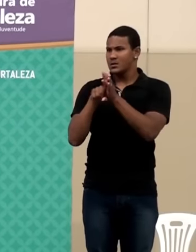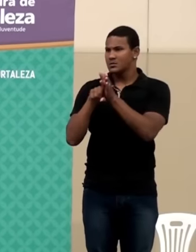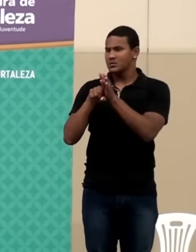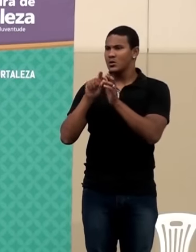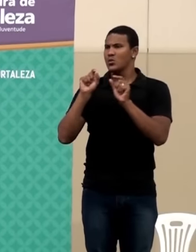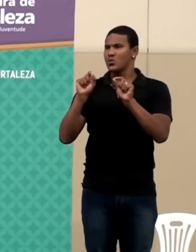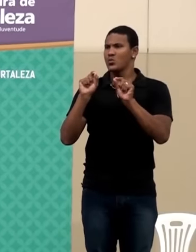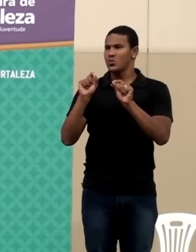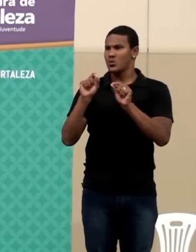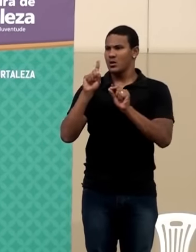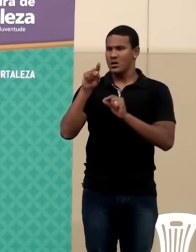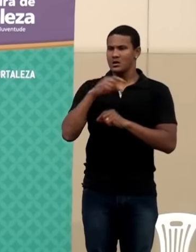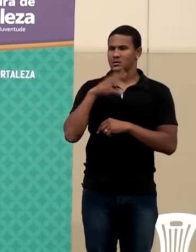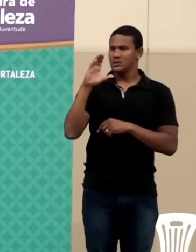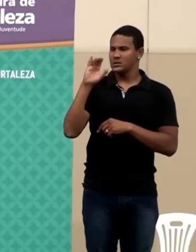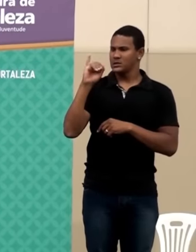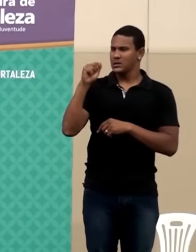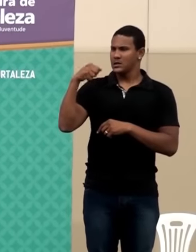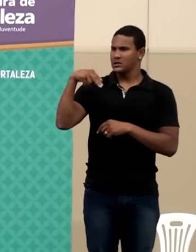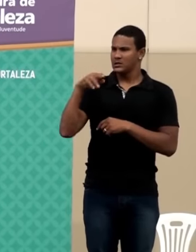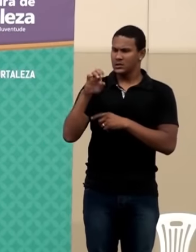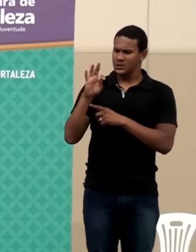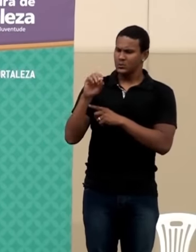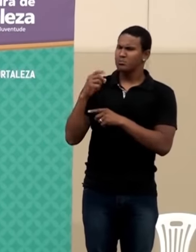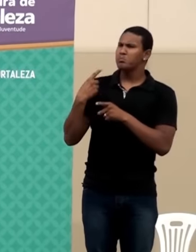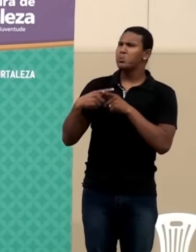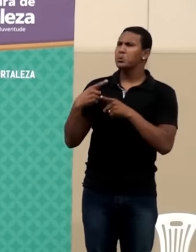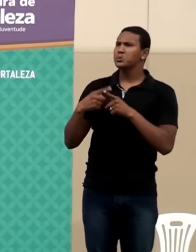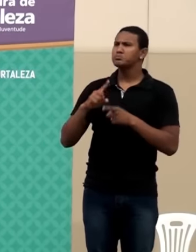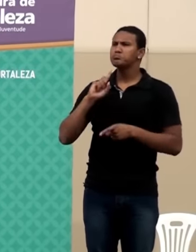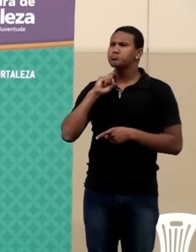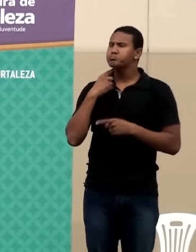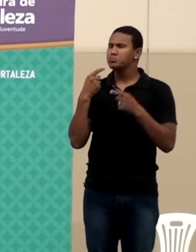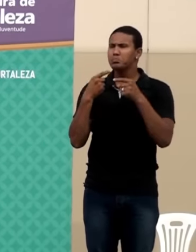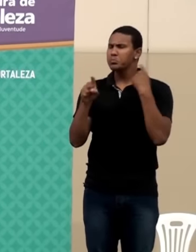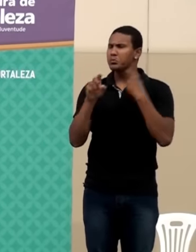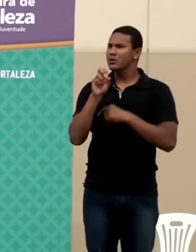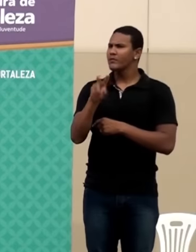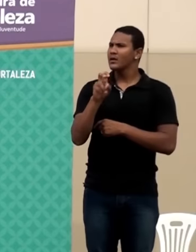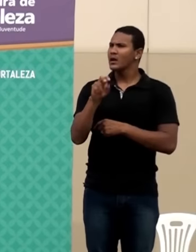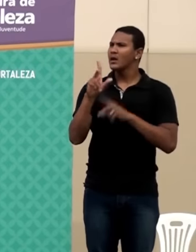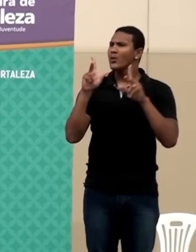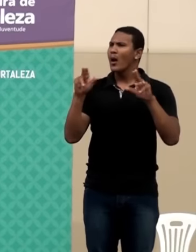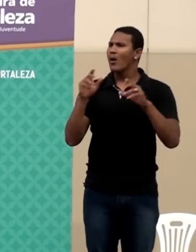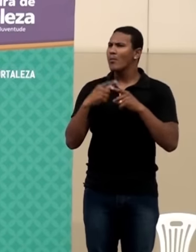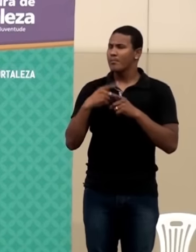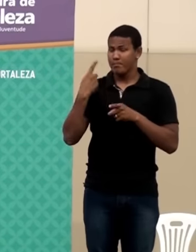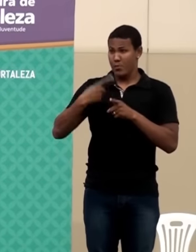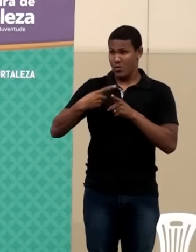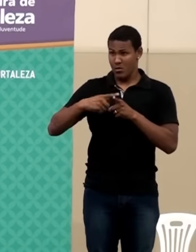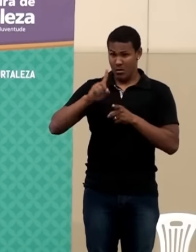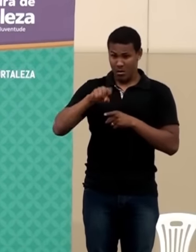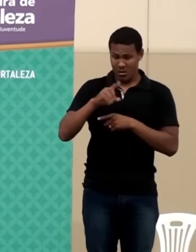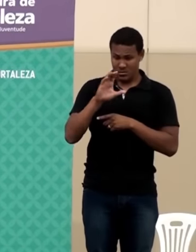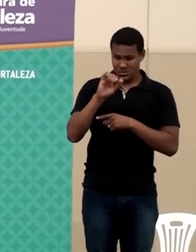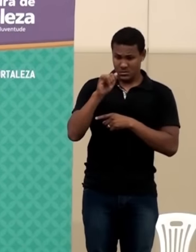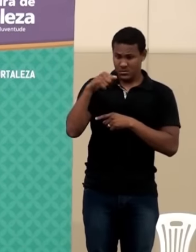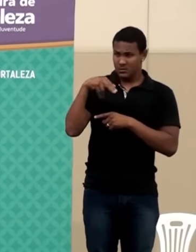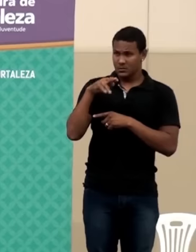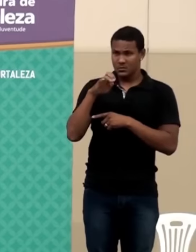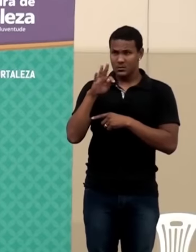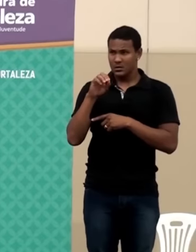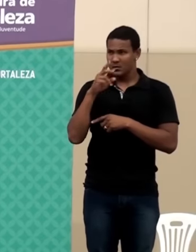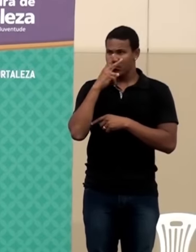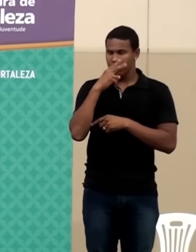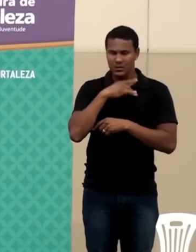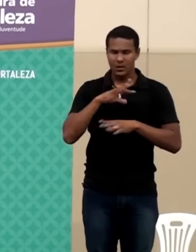de cianeto. Por que que ele é tóxico? Por que que ele é considerado um veneno? Porque esse cianeto, ele se liga de forma muito estável às